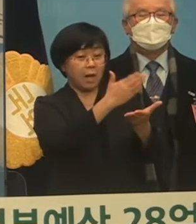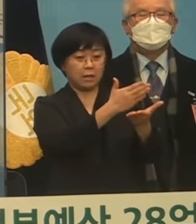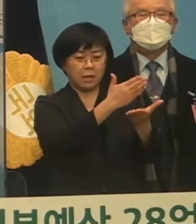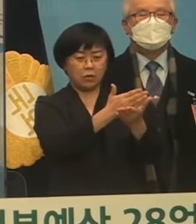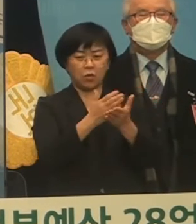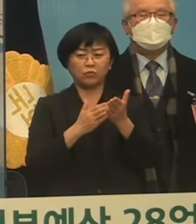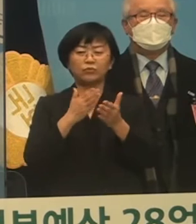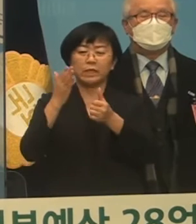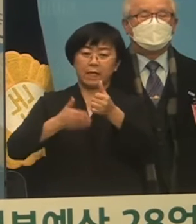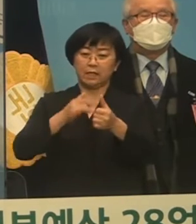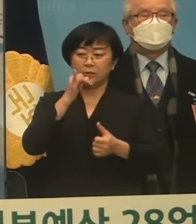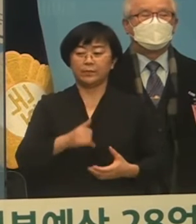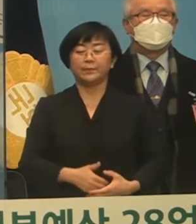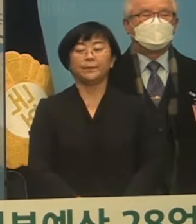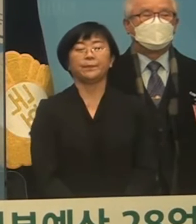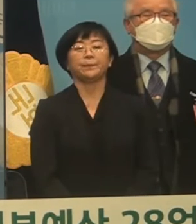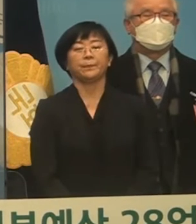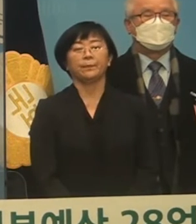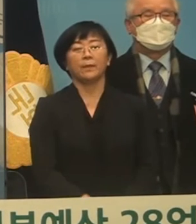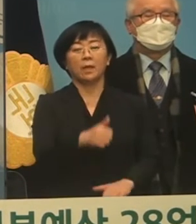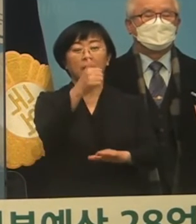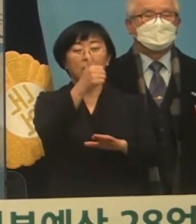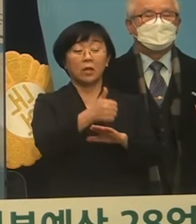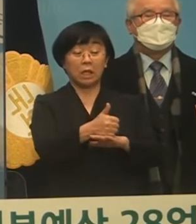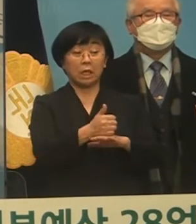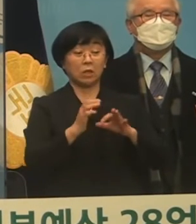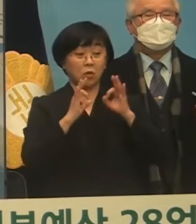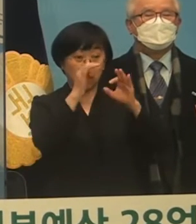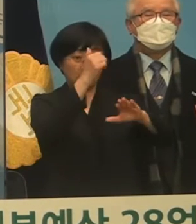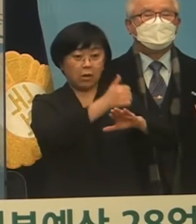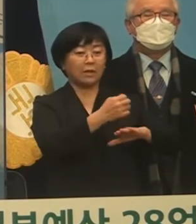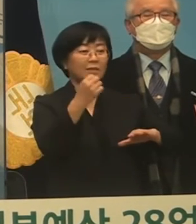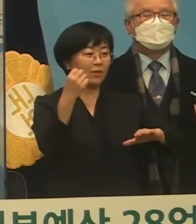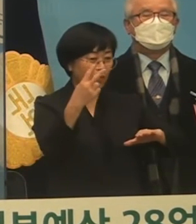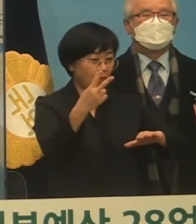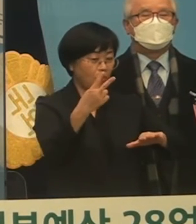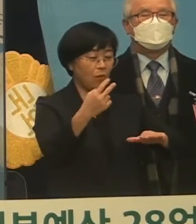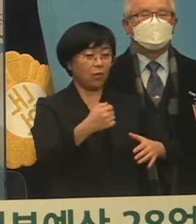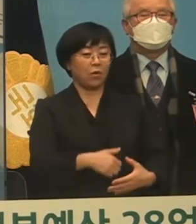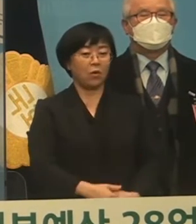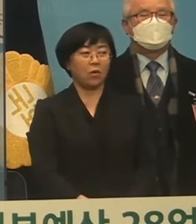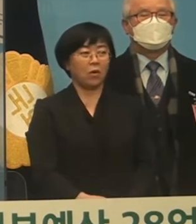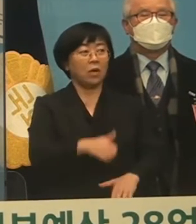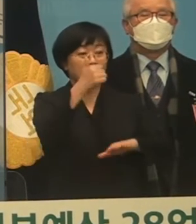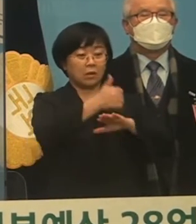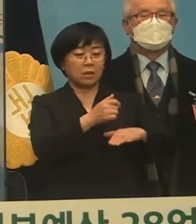말아달라고 호소했습니다. 결국 이러한 노력이 또 한 번 결실을 맺으며